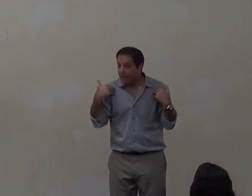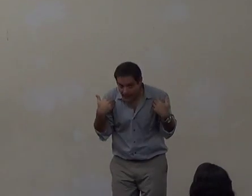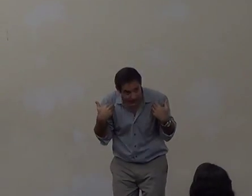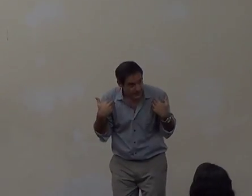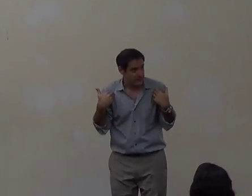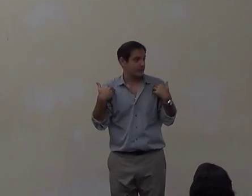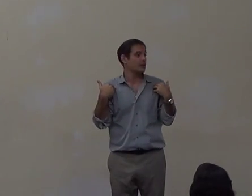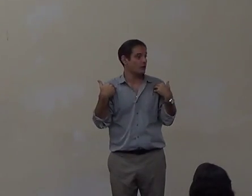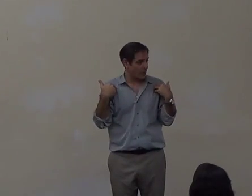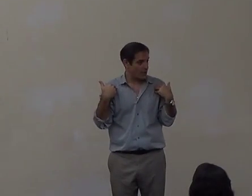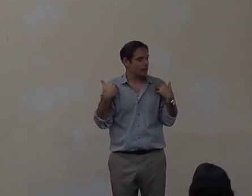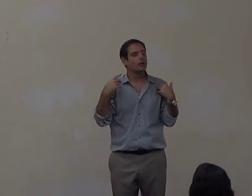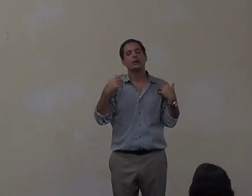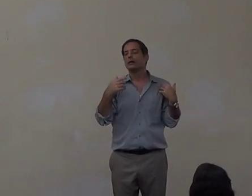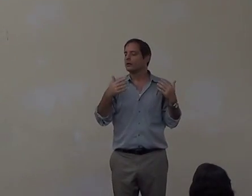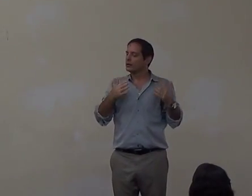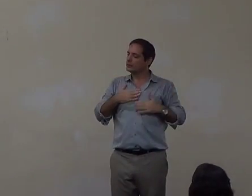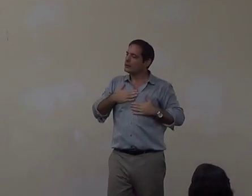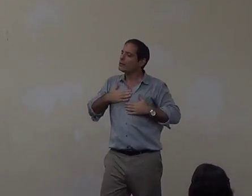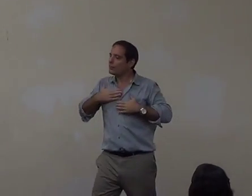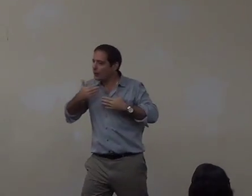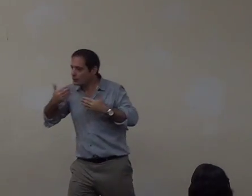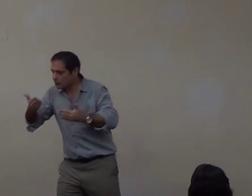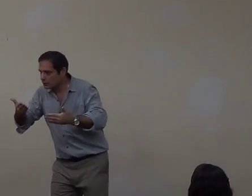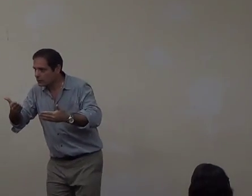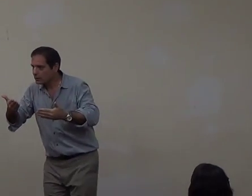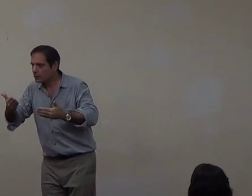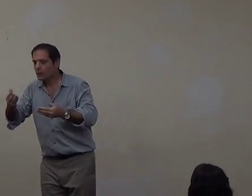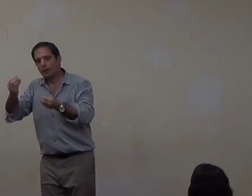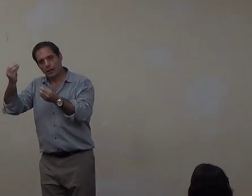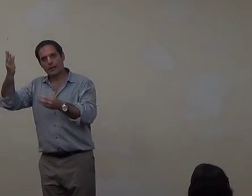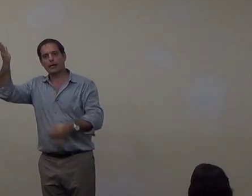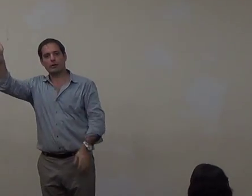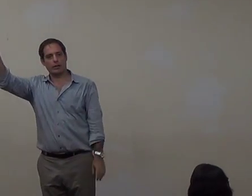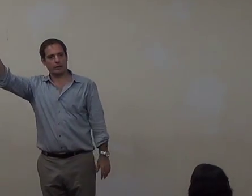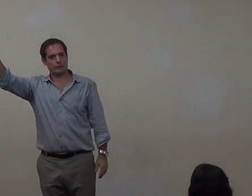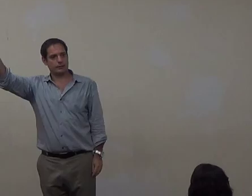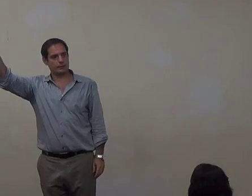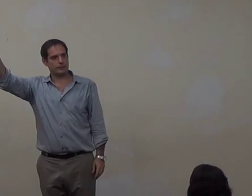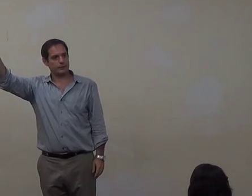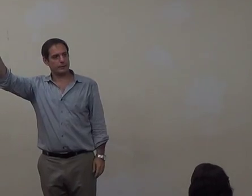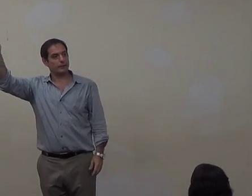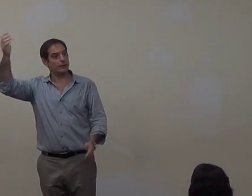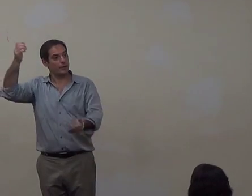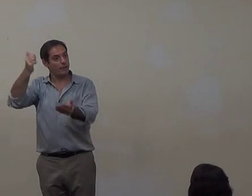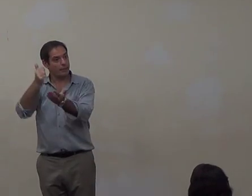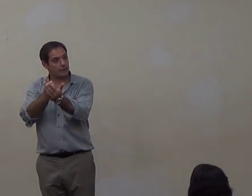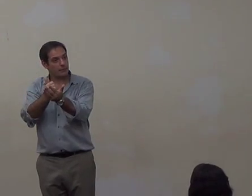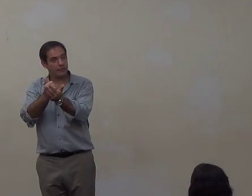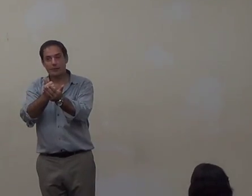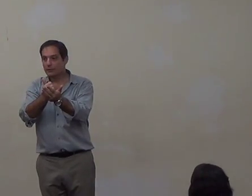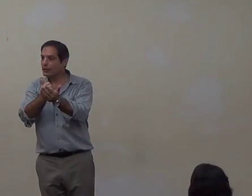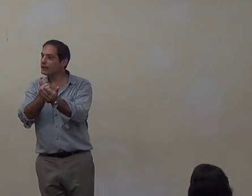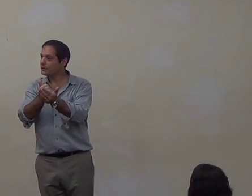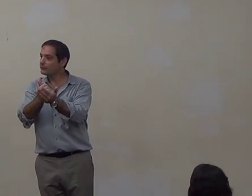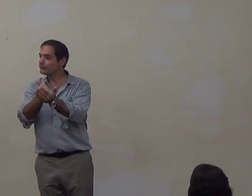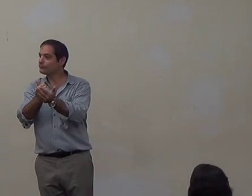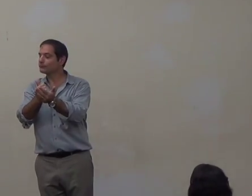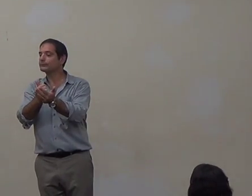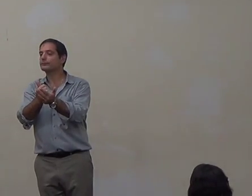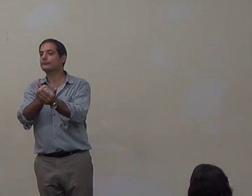lo que tienes, ¿ok? Estés dispuesto a darlo. ¿Amén? Amén.